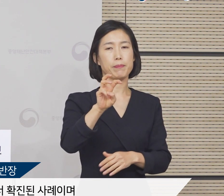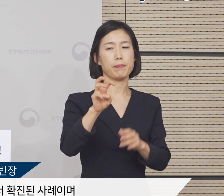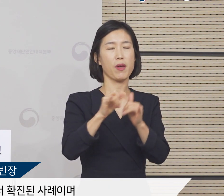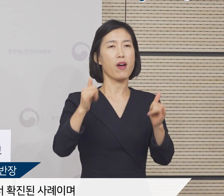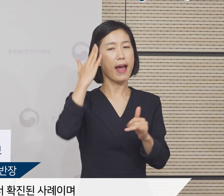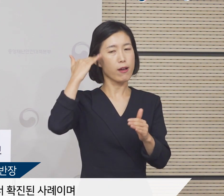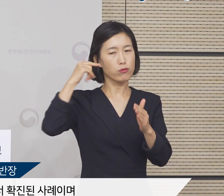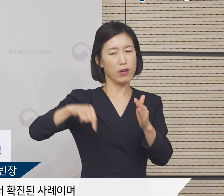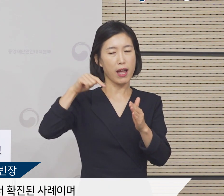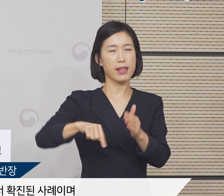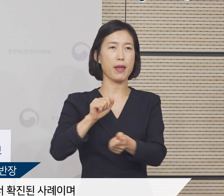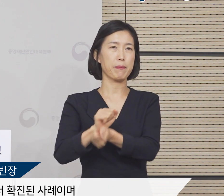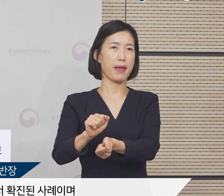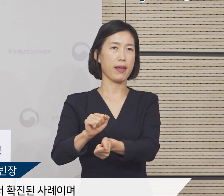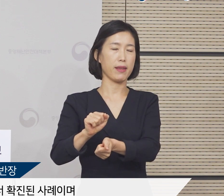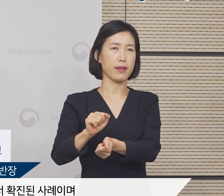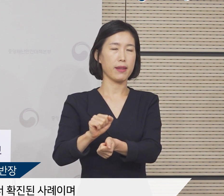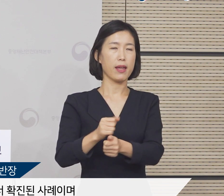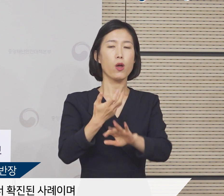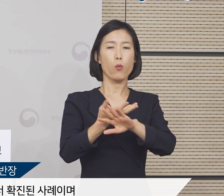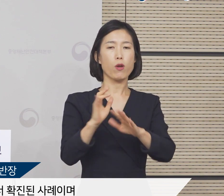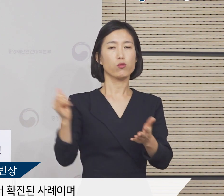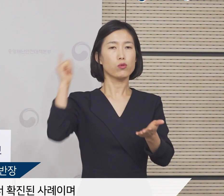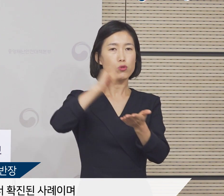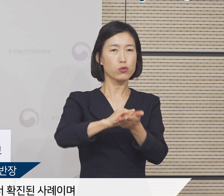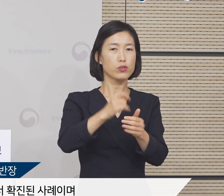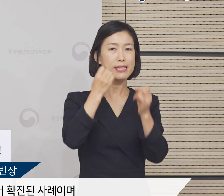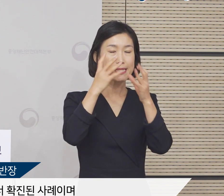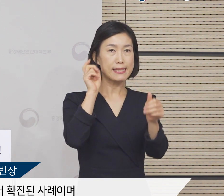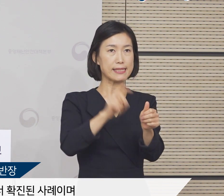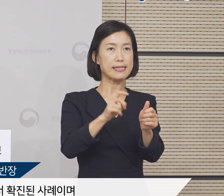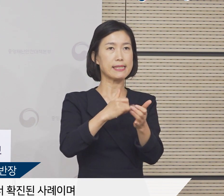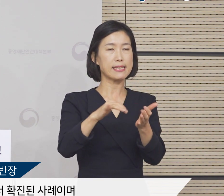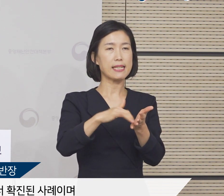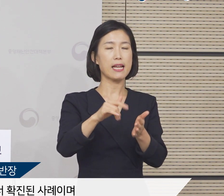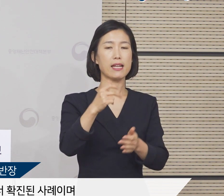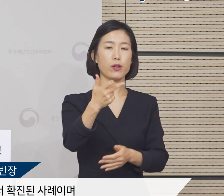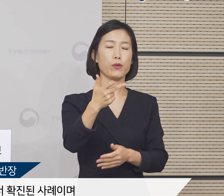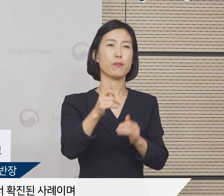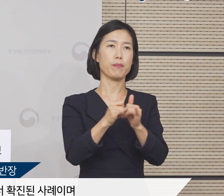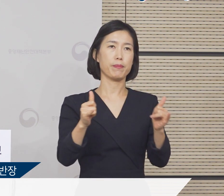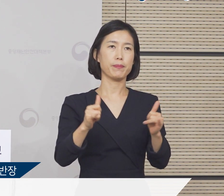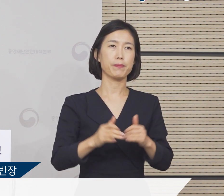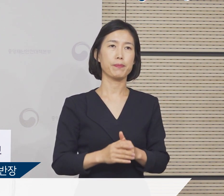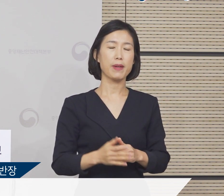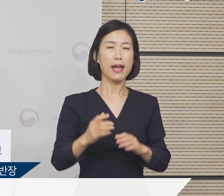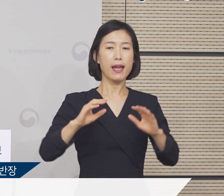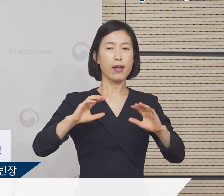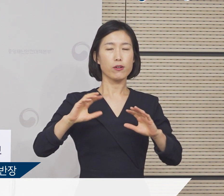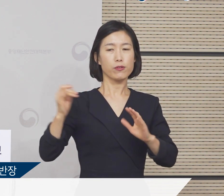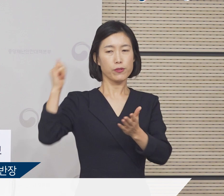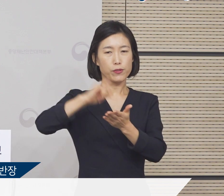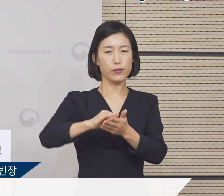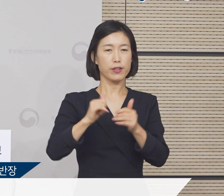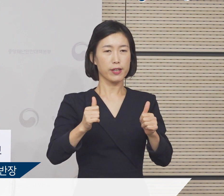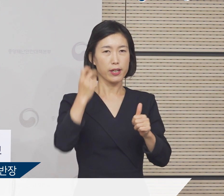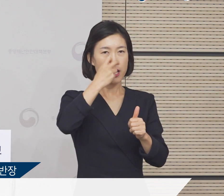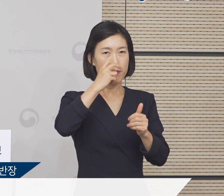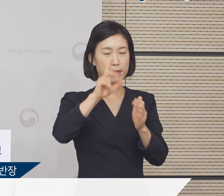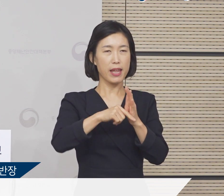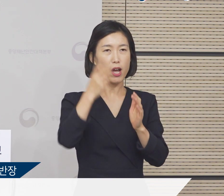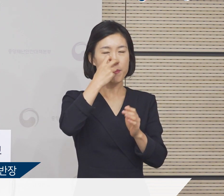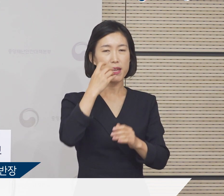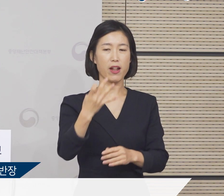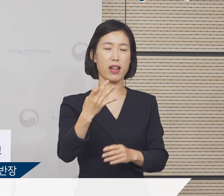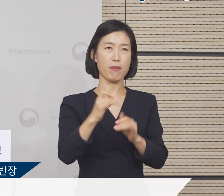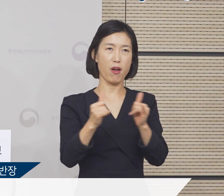30건은 국내에서 확진된 사례이며 해외 유입 신규 사례는 총 17건으로 검역 단계에서 확진된 사례가